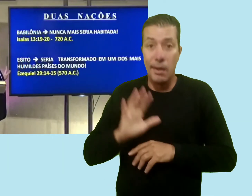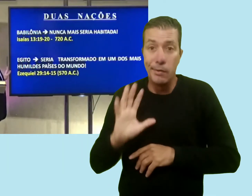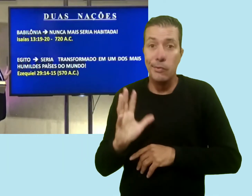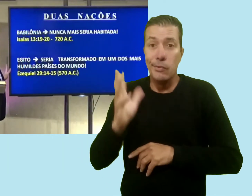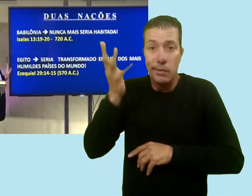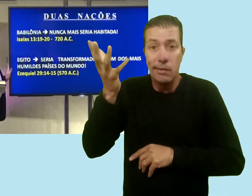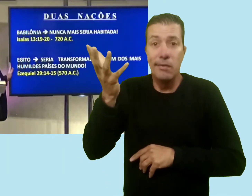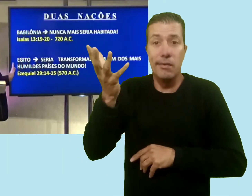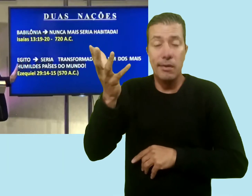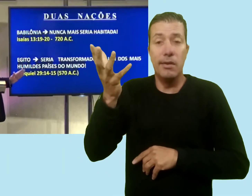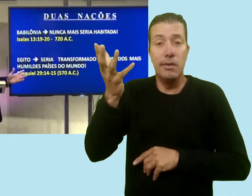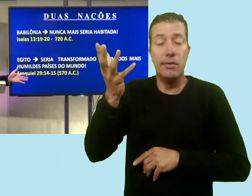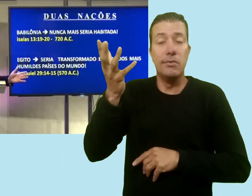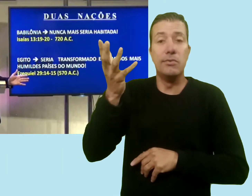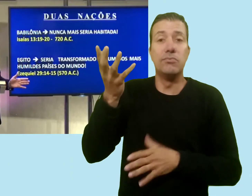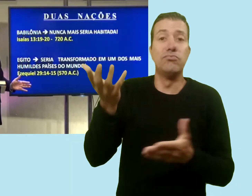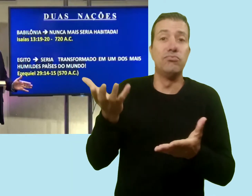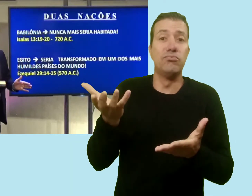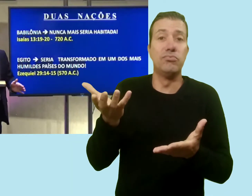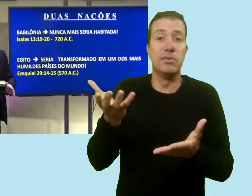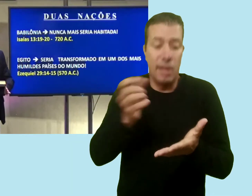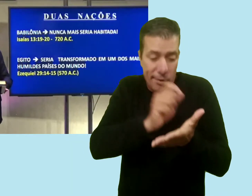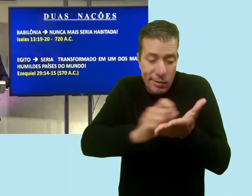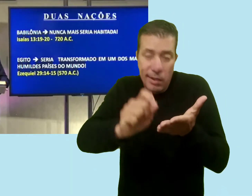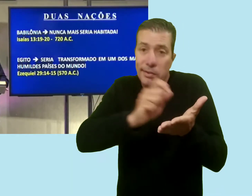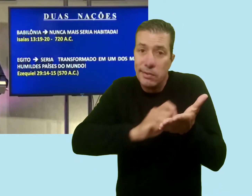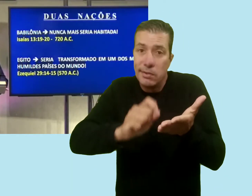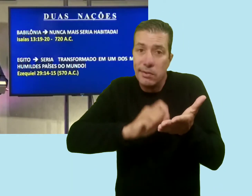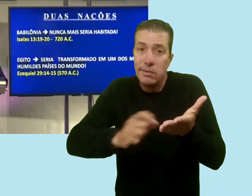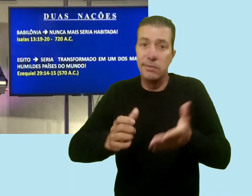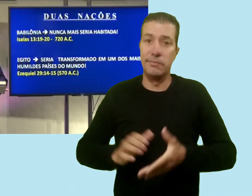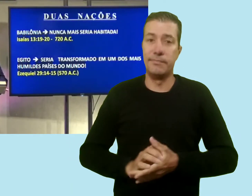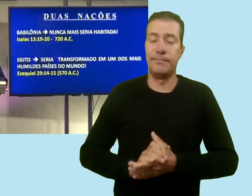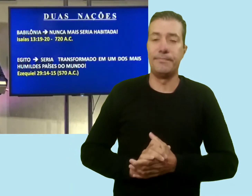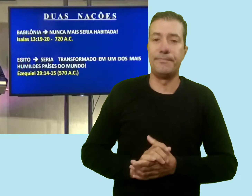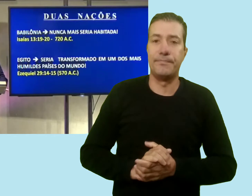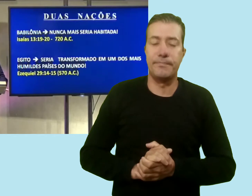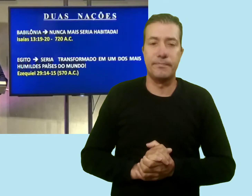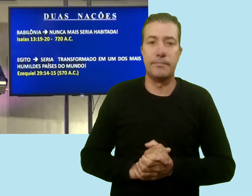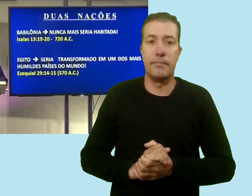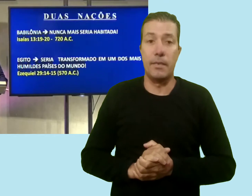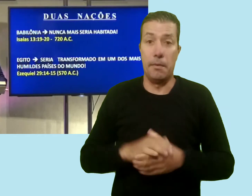diferentes. E aconteceu exatamente o que estava escrito aí.